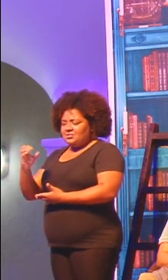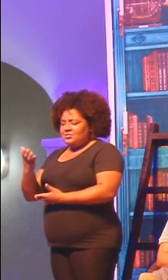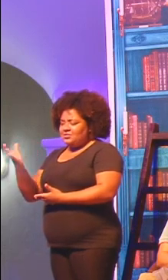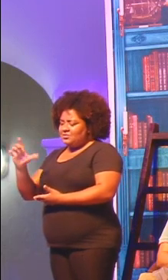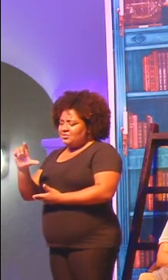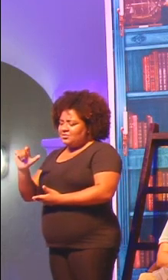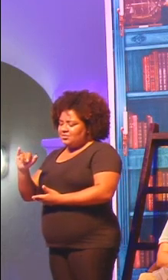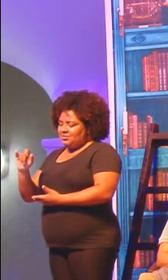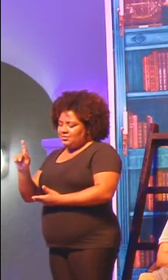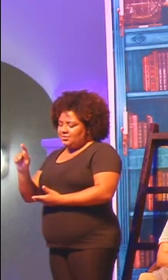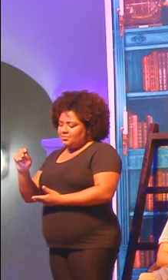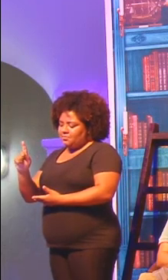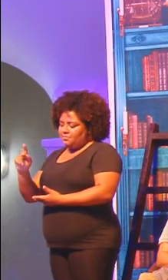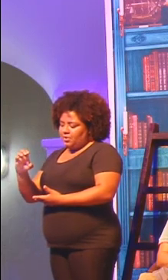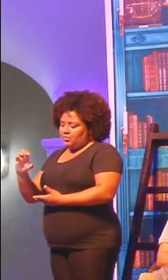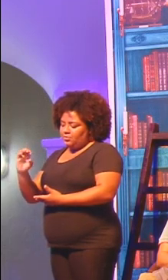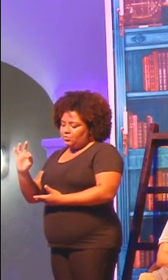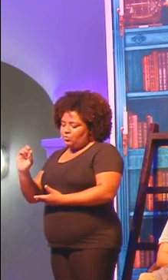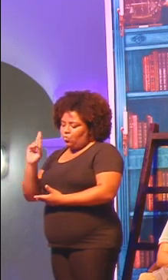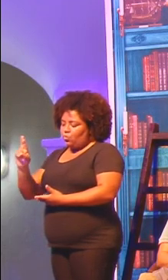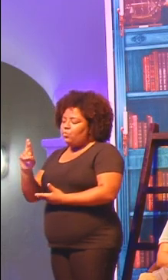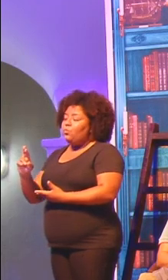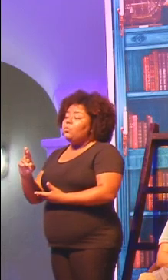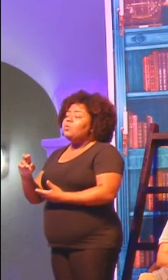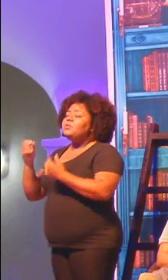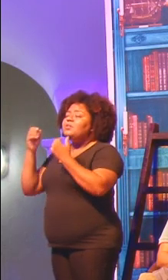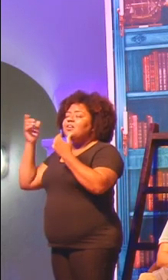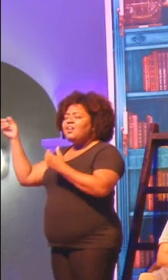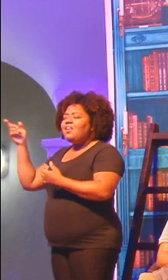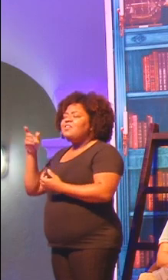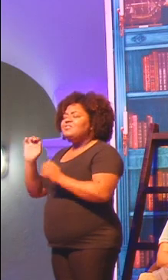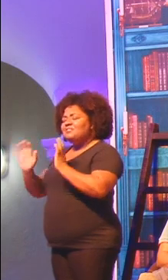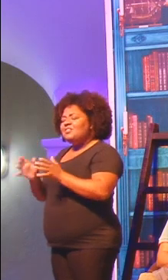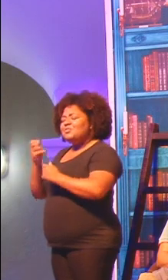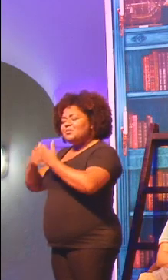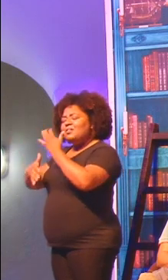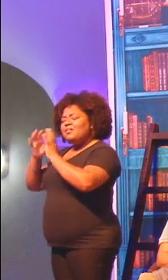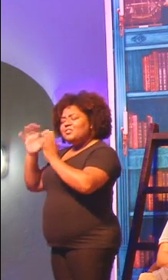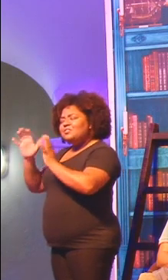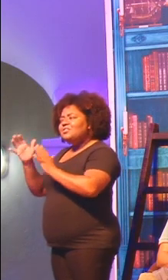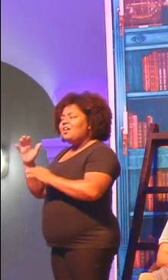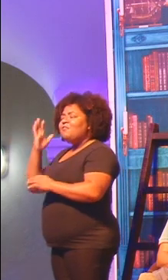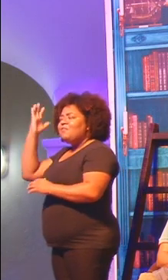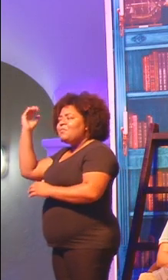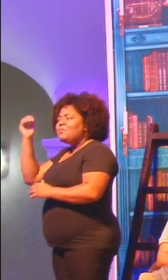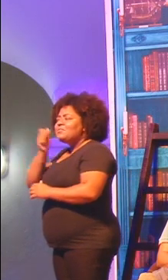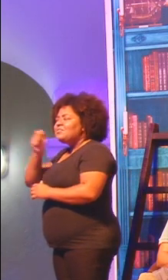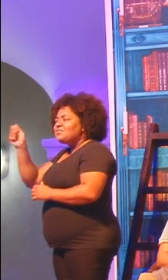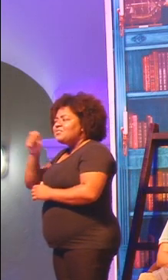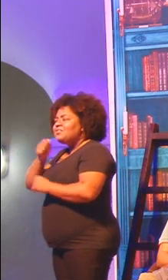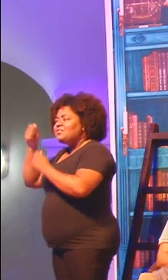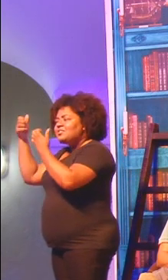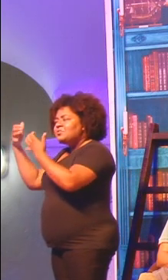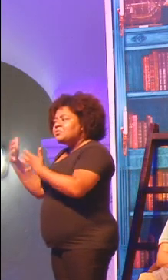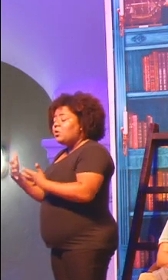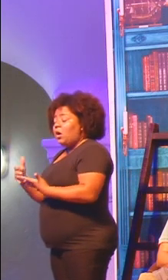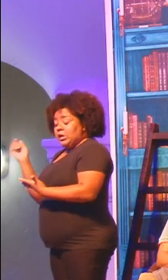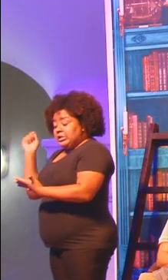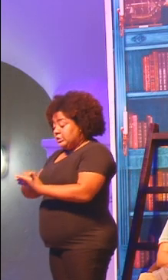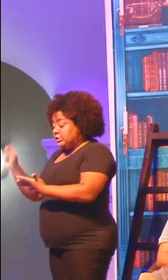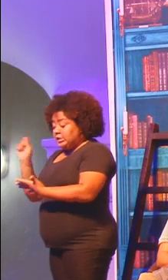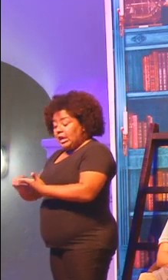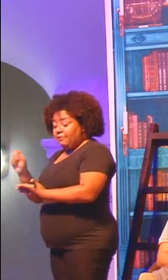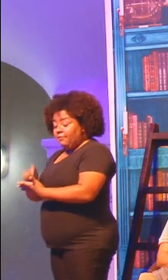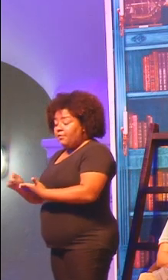naquela famosa entrevista para o Jaime Lerner, que a gente encontra no YouTube. Quando a gente escreve, a gente não tem esperança que aquilo